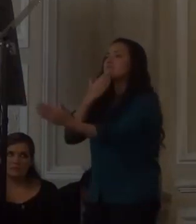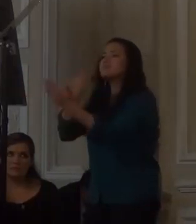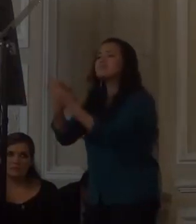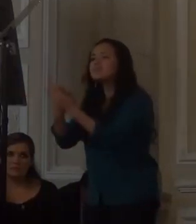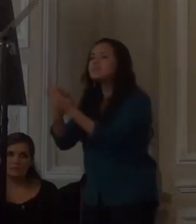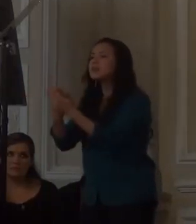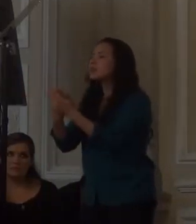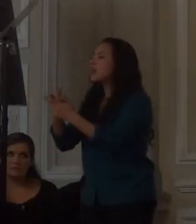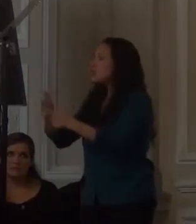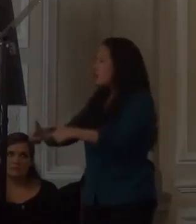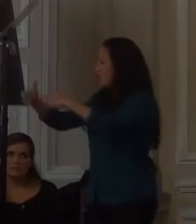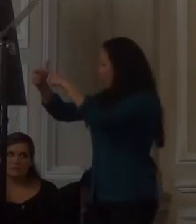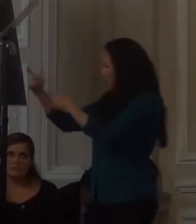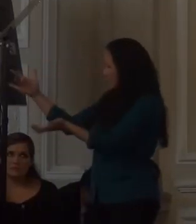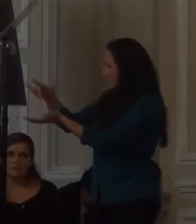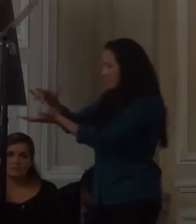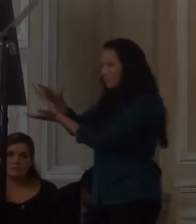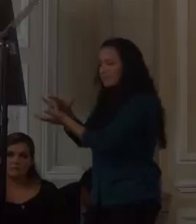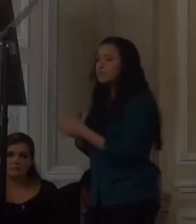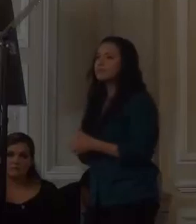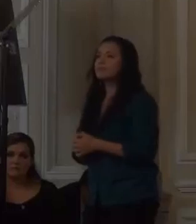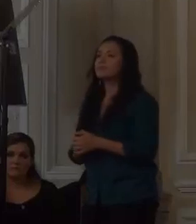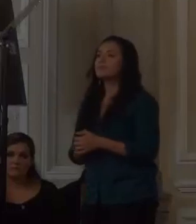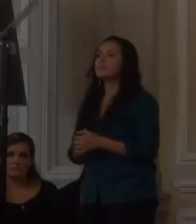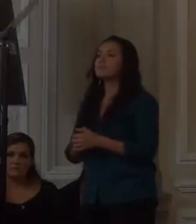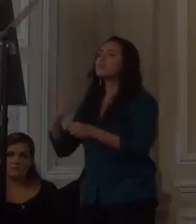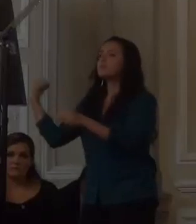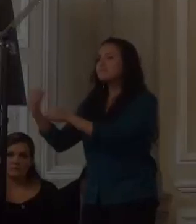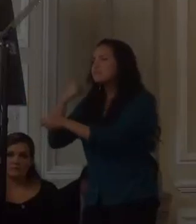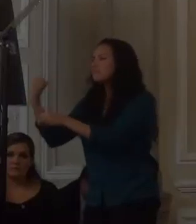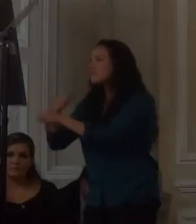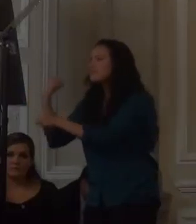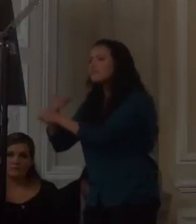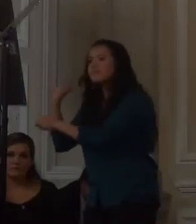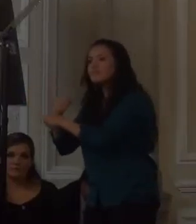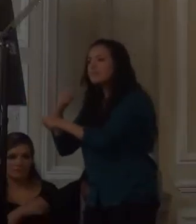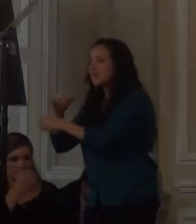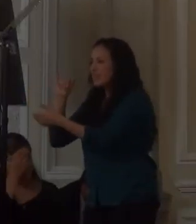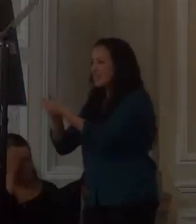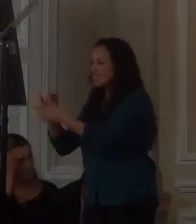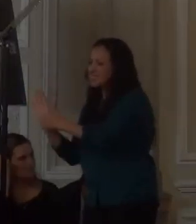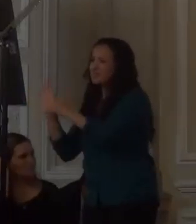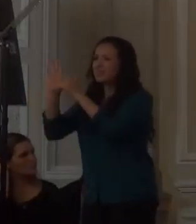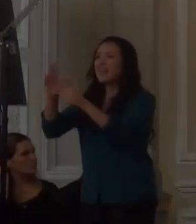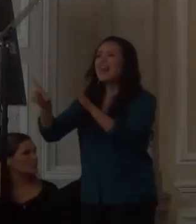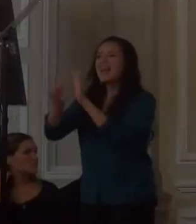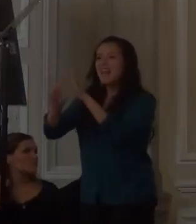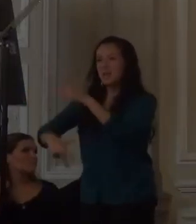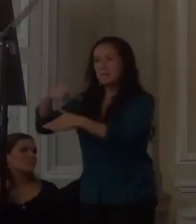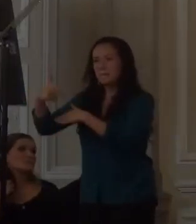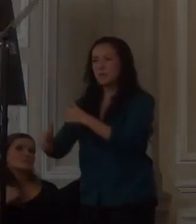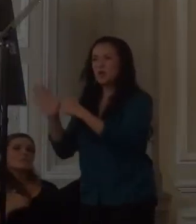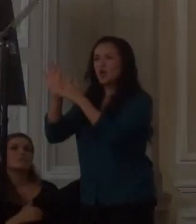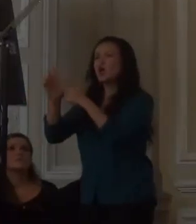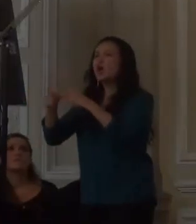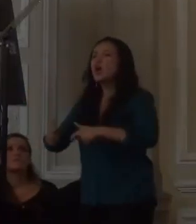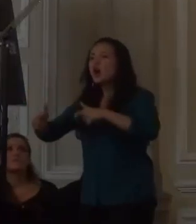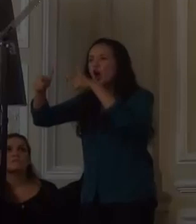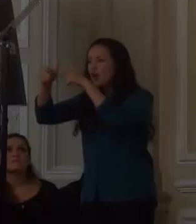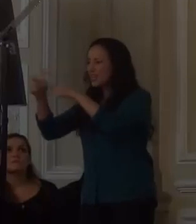los señores congresistas que tanto trabajaron y que presentaron el proyecto de ley ante el